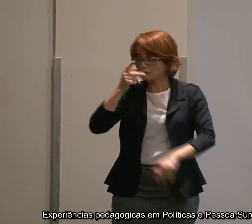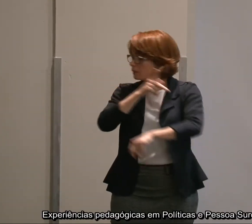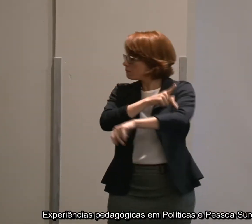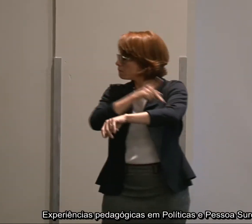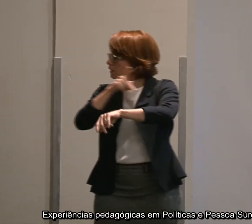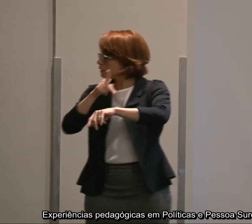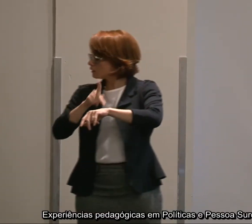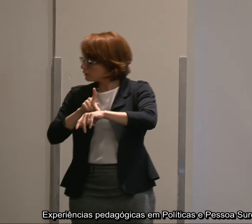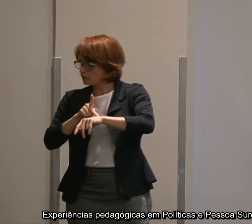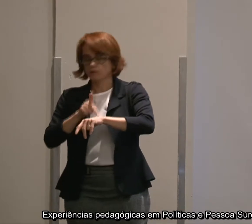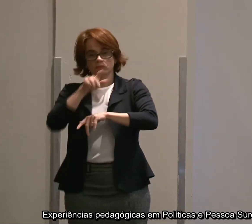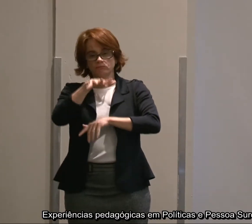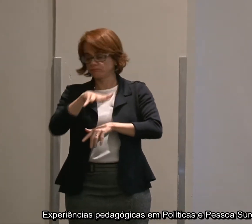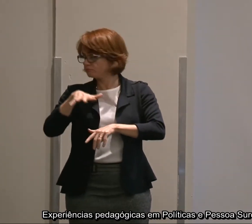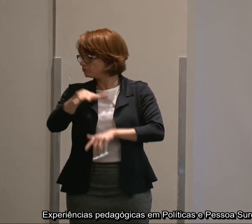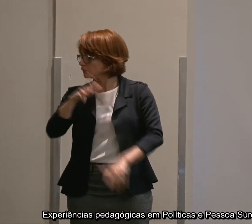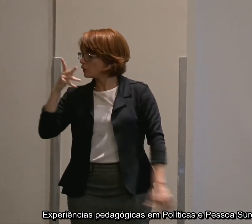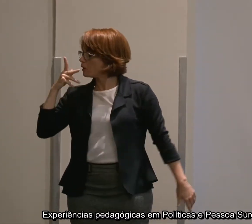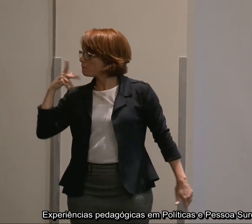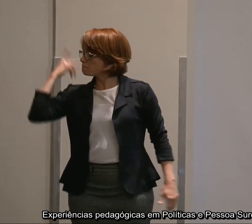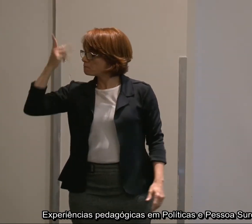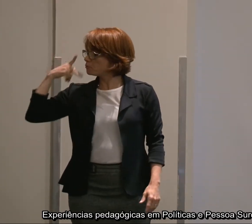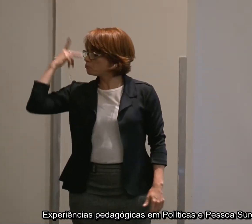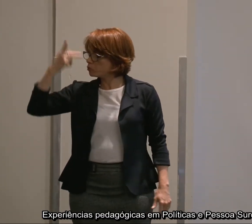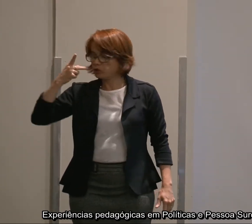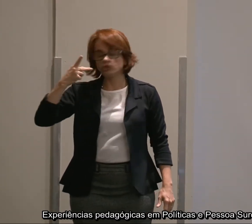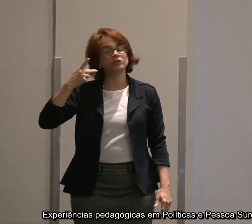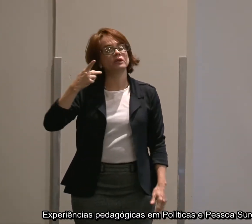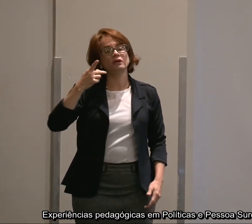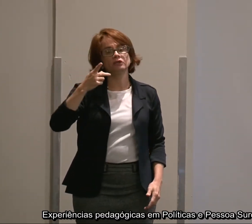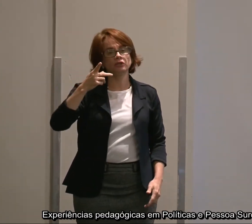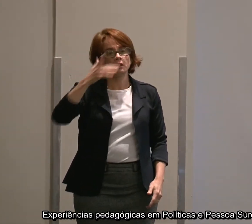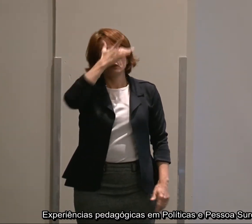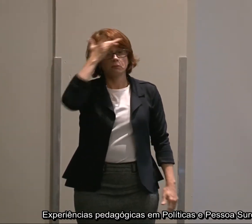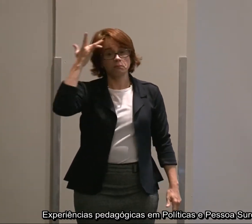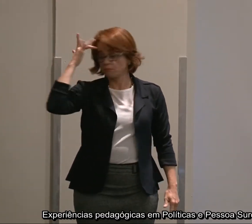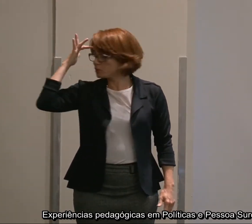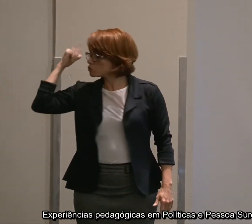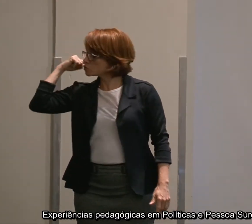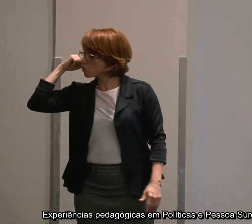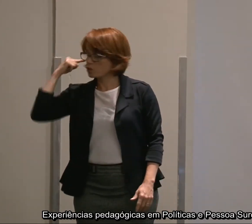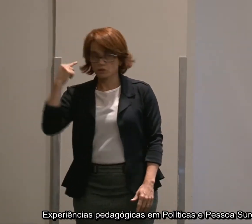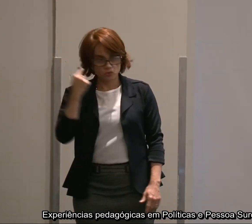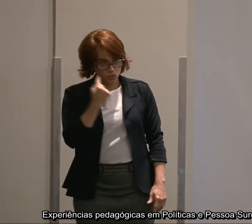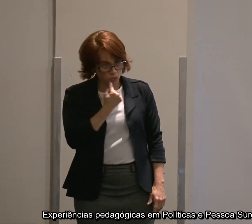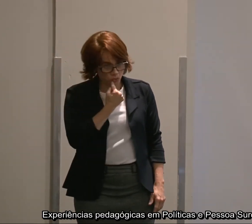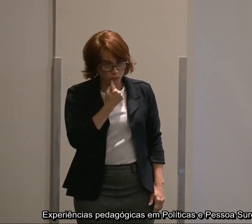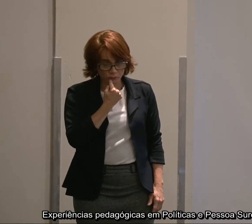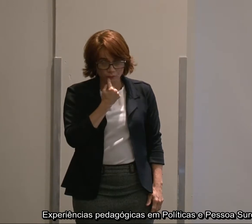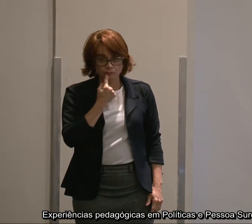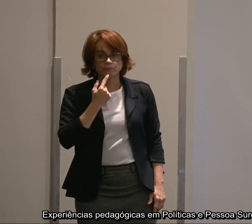experiências pedagógicas em políticas e pessoa surda.